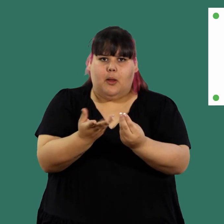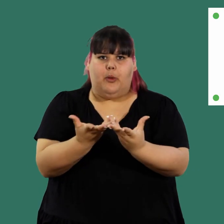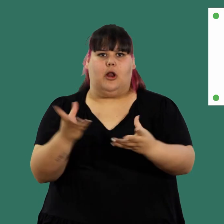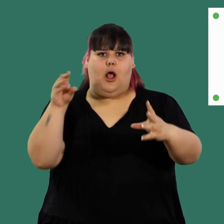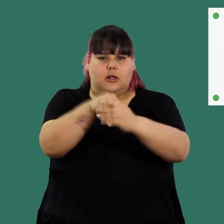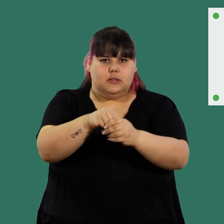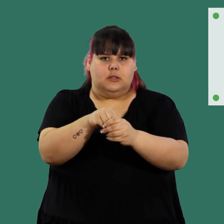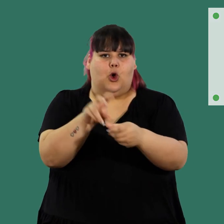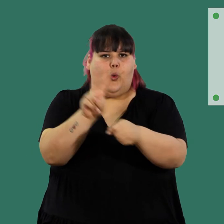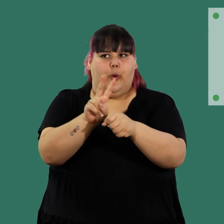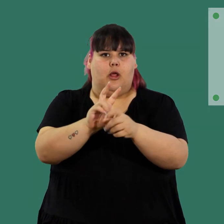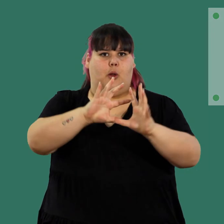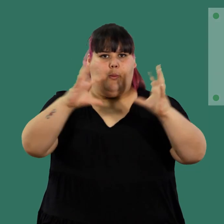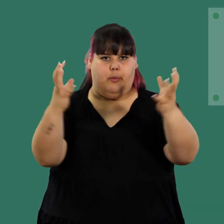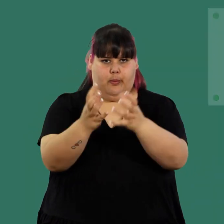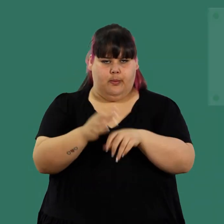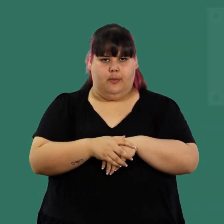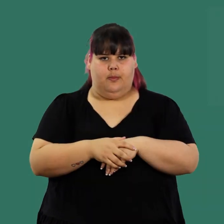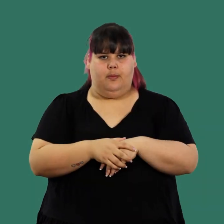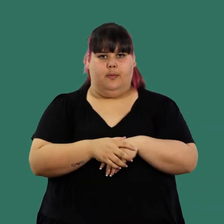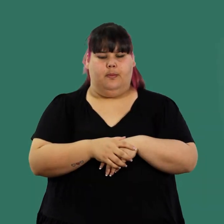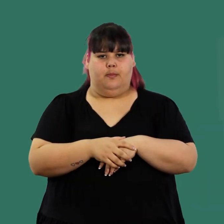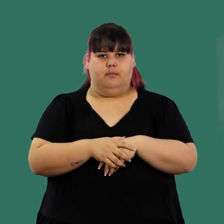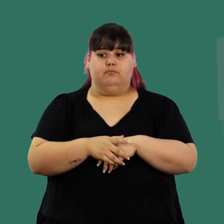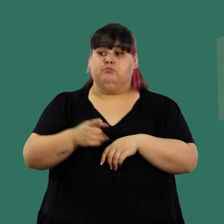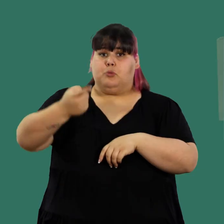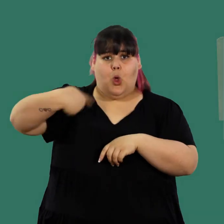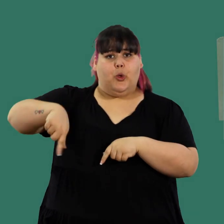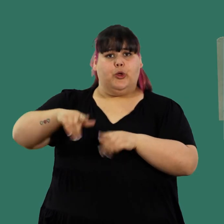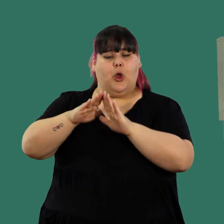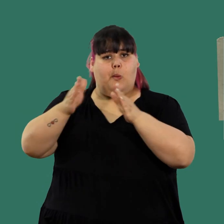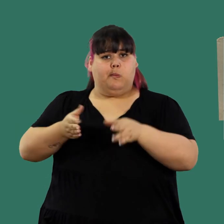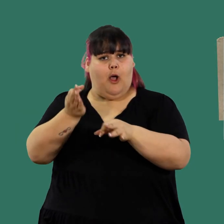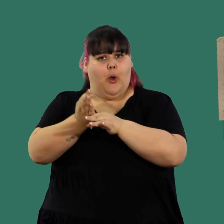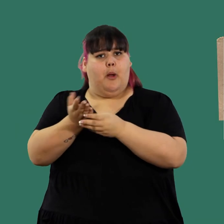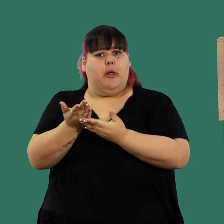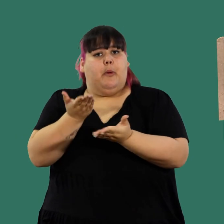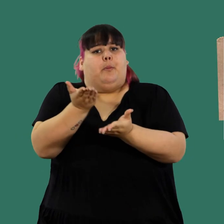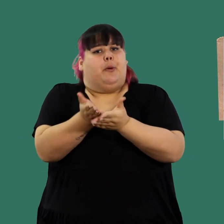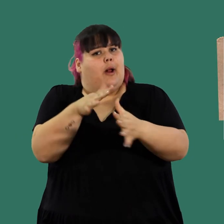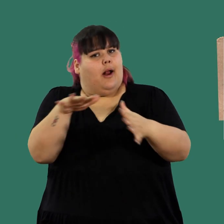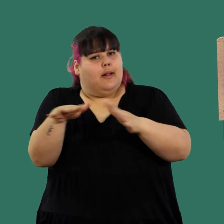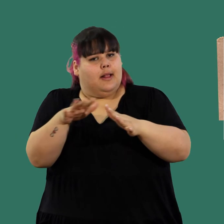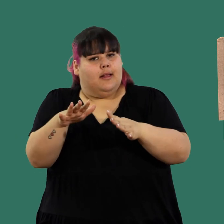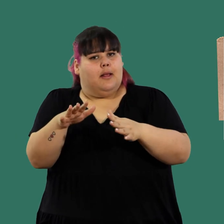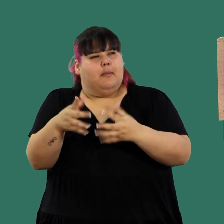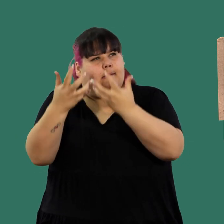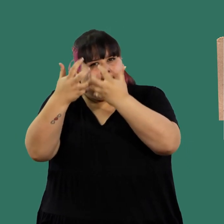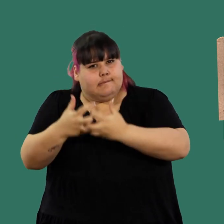ecológicos desde las escuelas podemos proponer actividades para reflexionar y